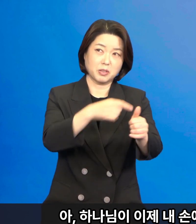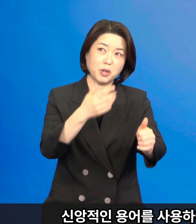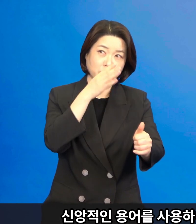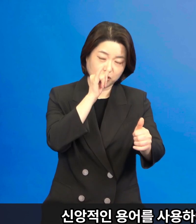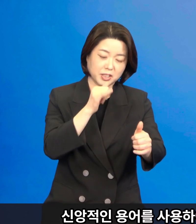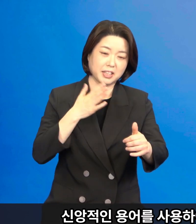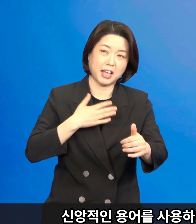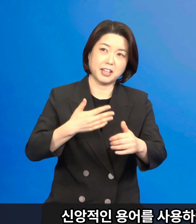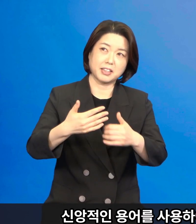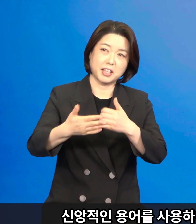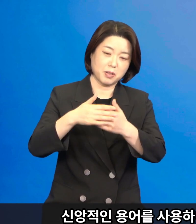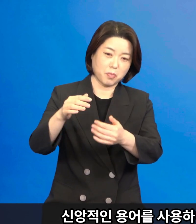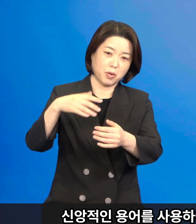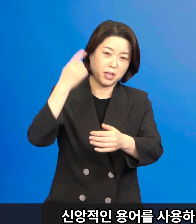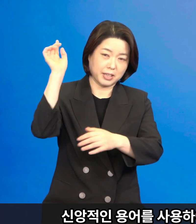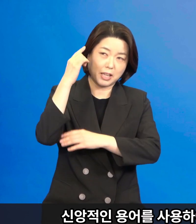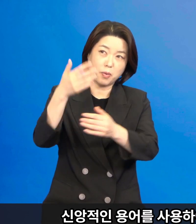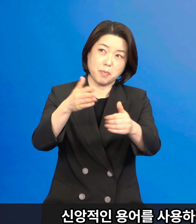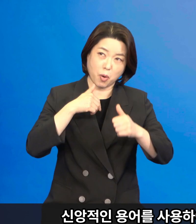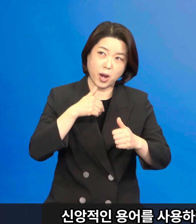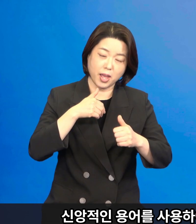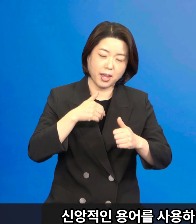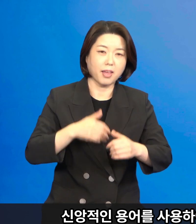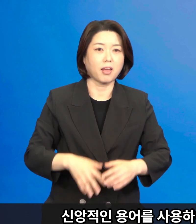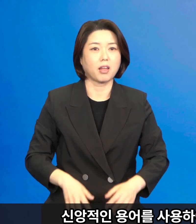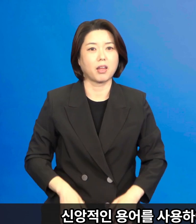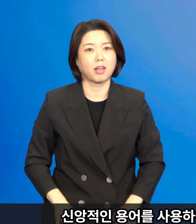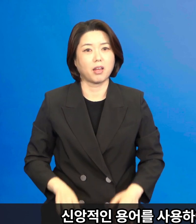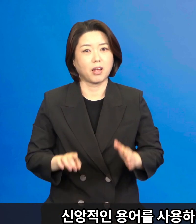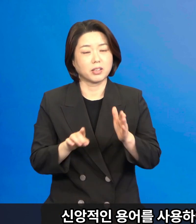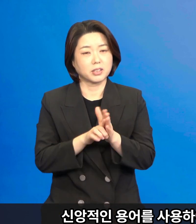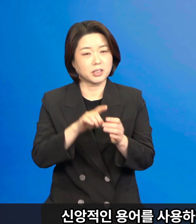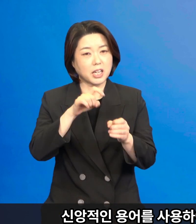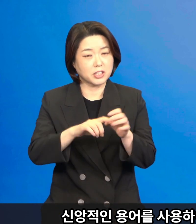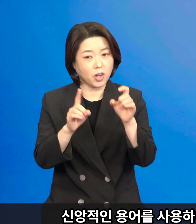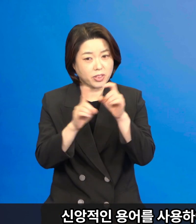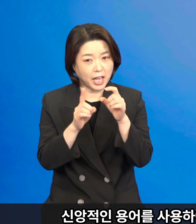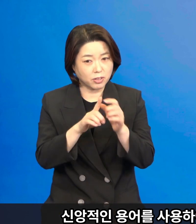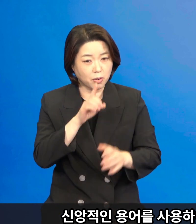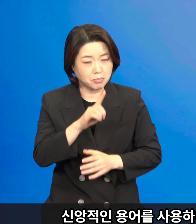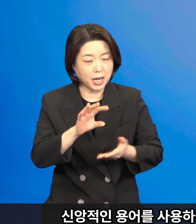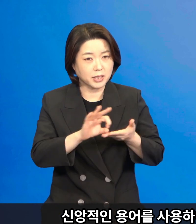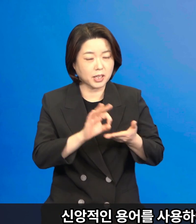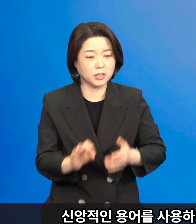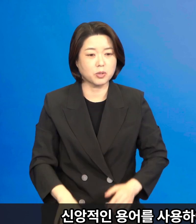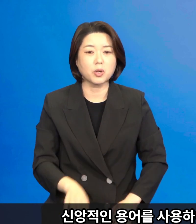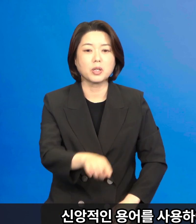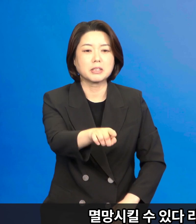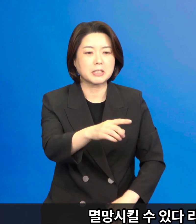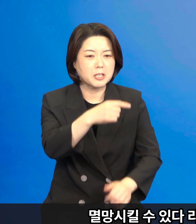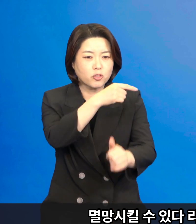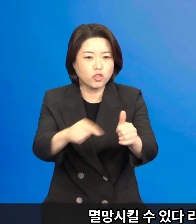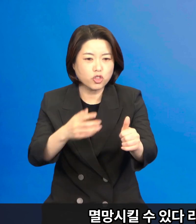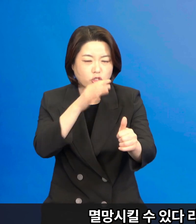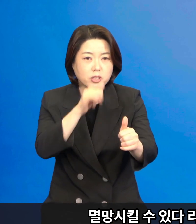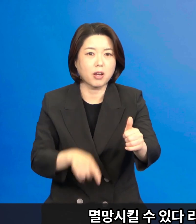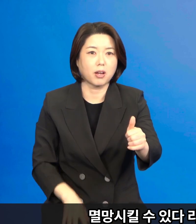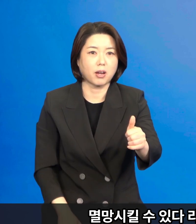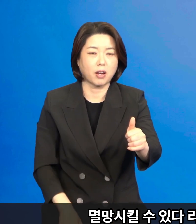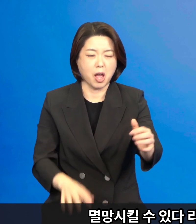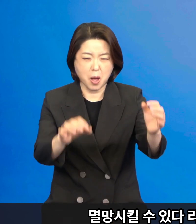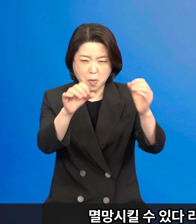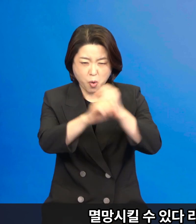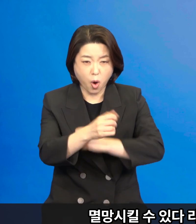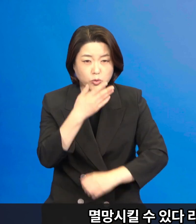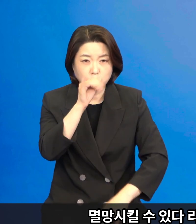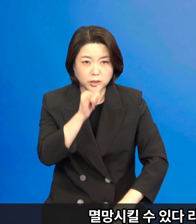붙여주셨구나. 신앙적인 용어를 사용하여 누군가를 죽일 수 있다라고 하는, 멸망시킬 수